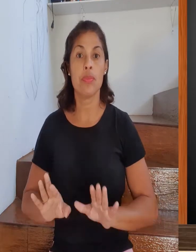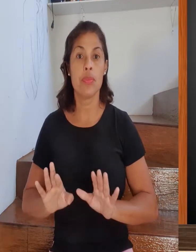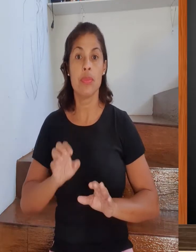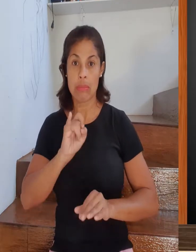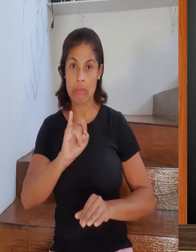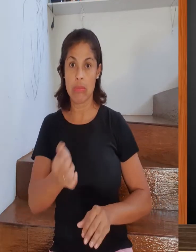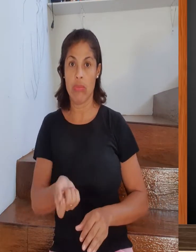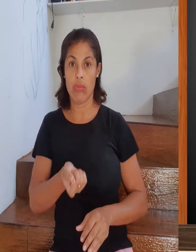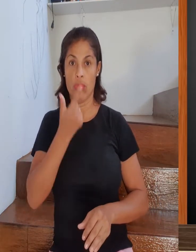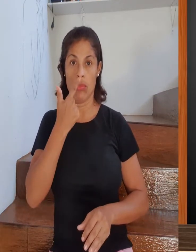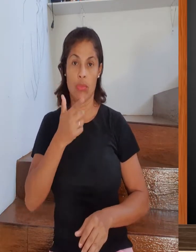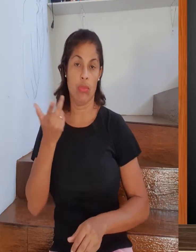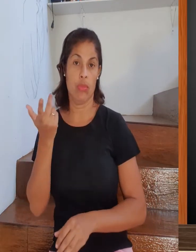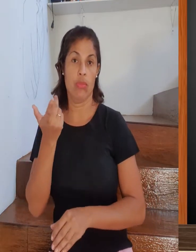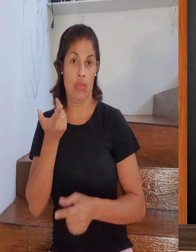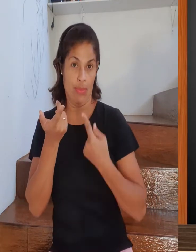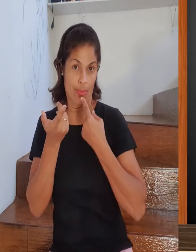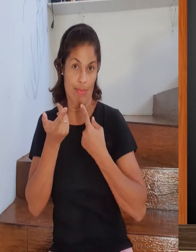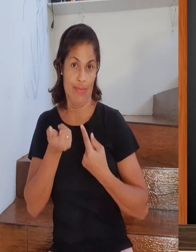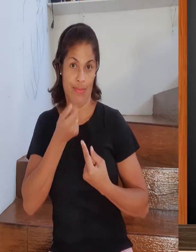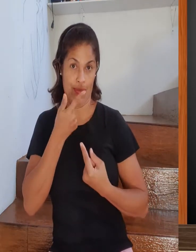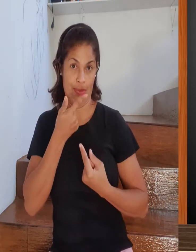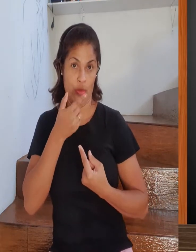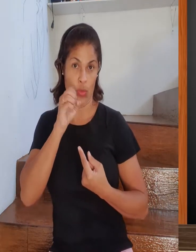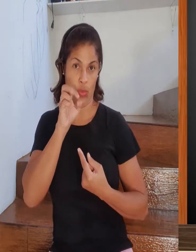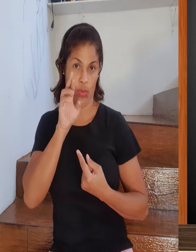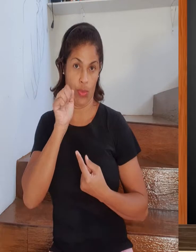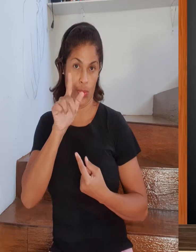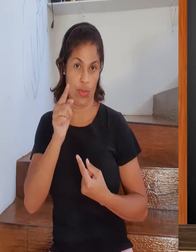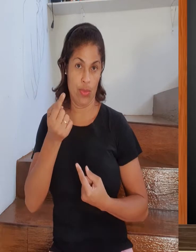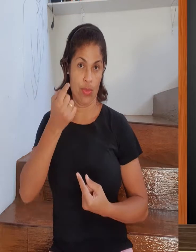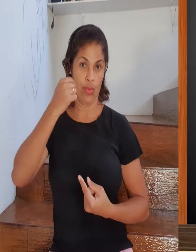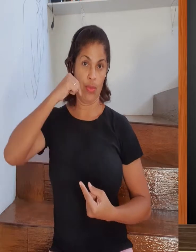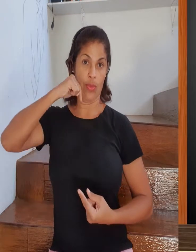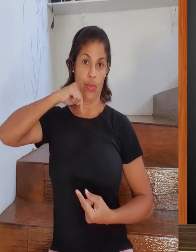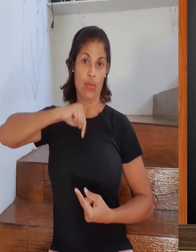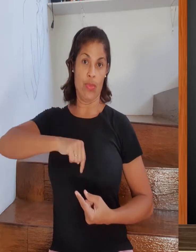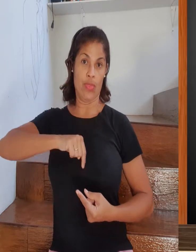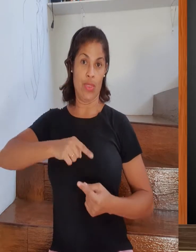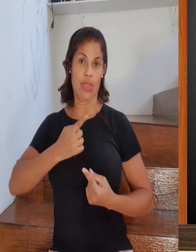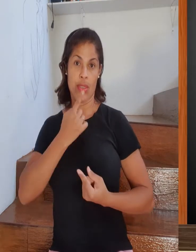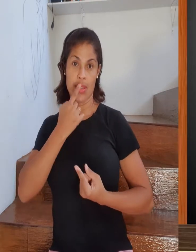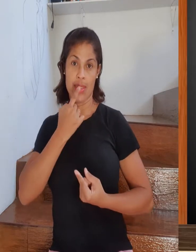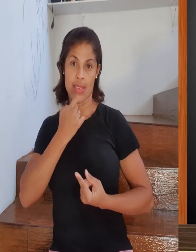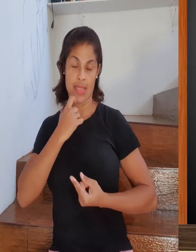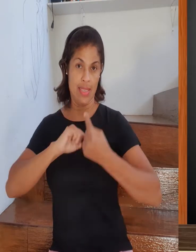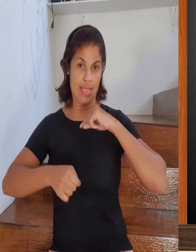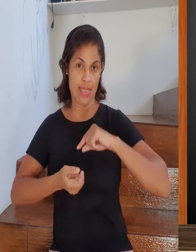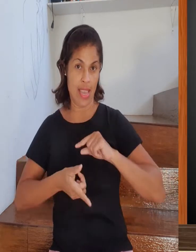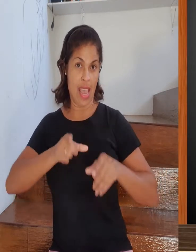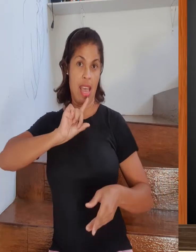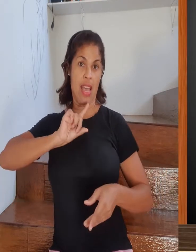dizer que, quando o medicamento é administrado por via oral, antes de atingir a circulação